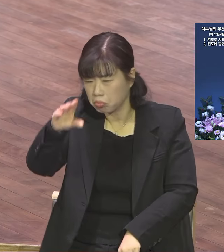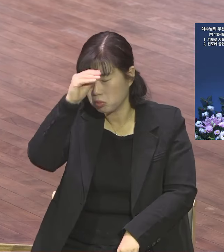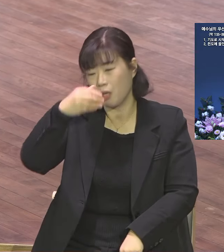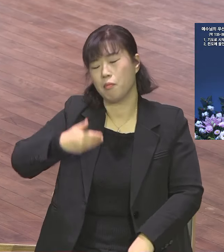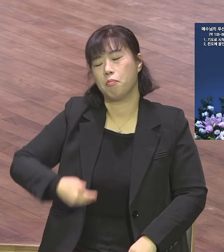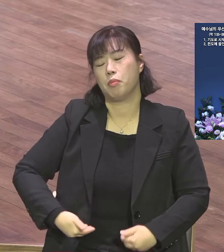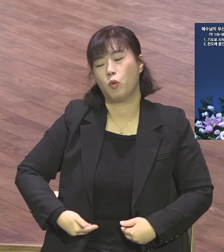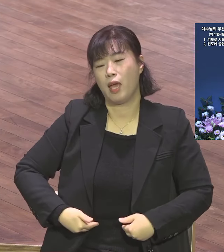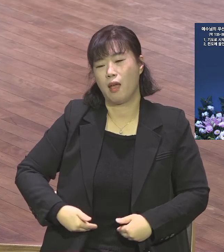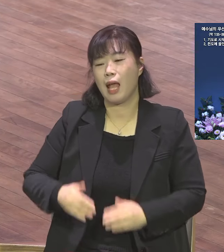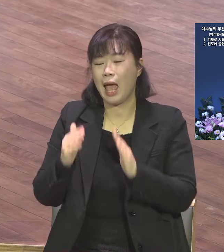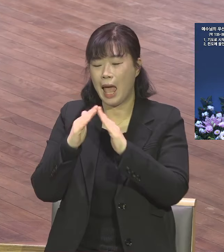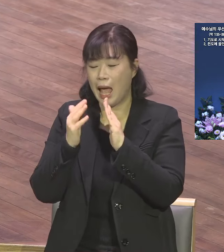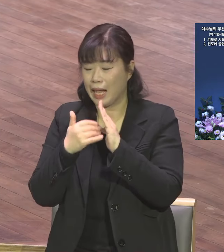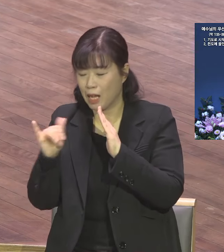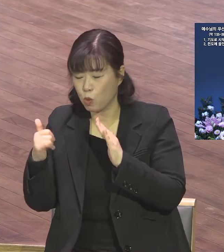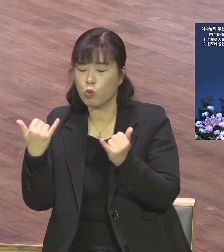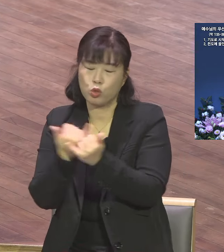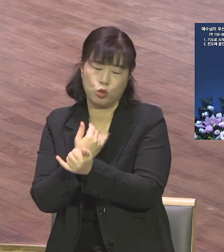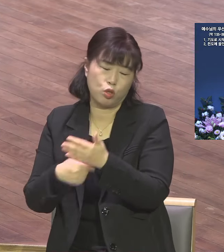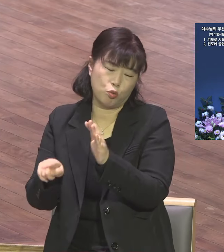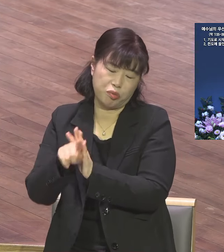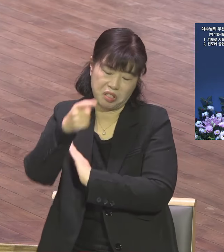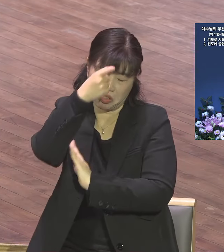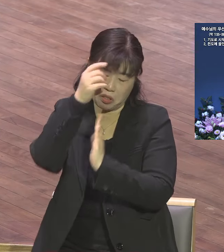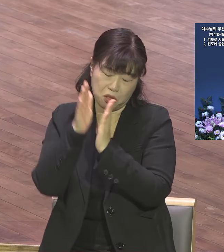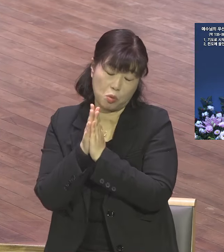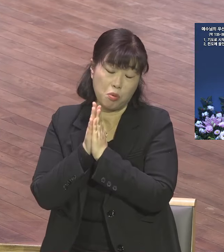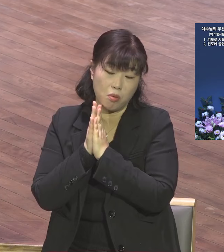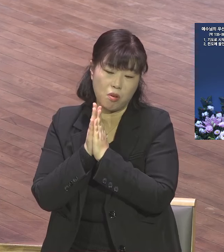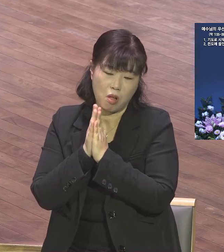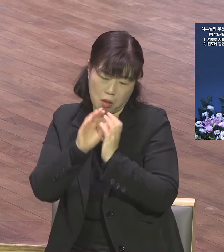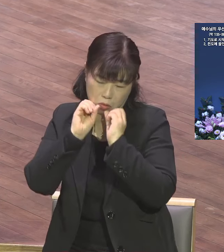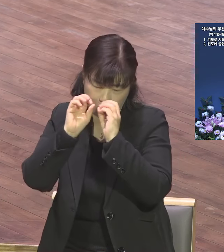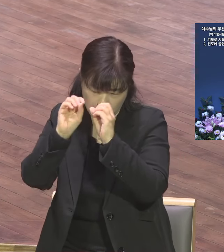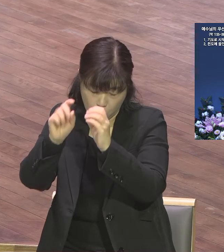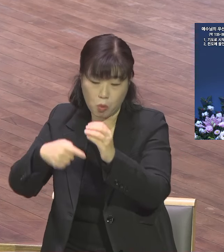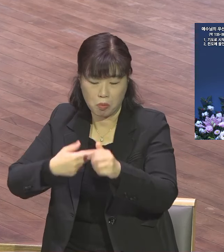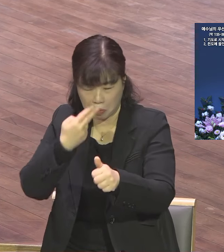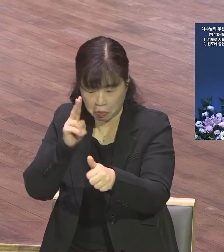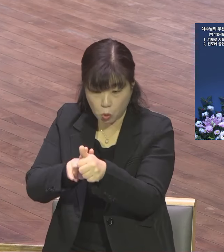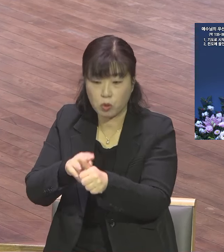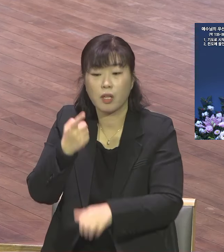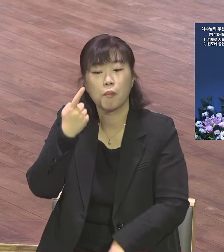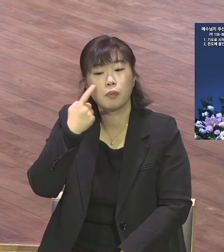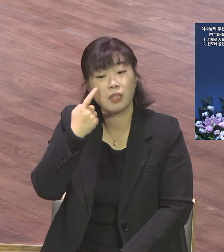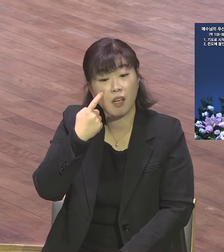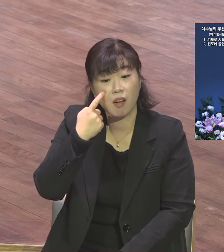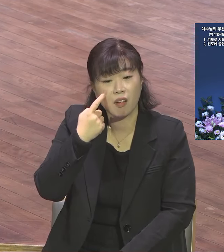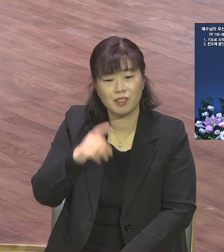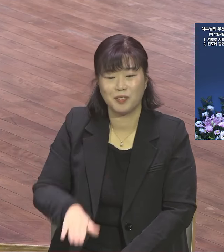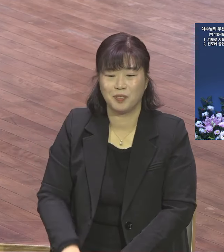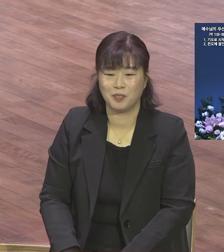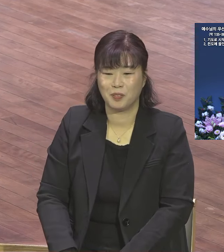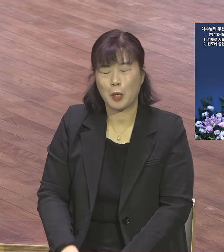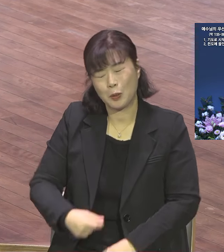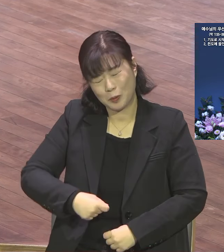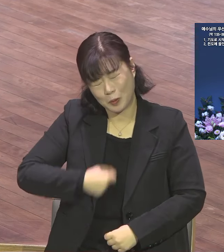가족이기 때문에 쉽게 접촉을 못해요. 또 해본들 이 자식의